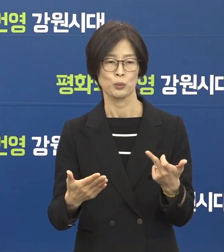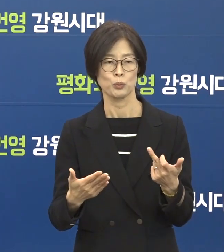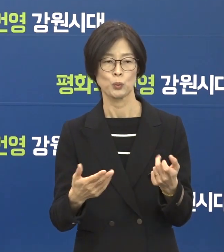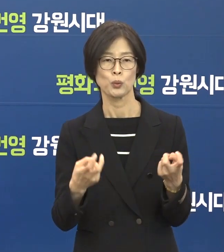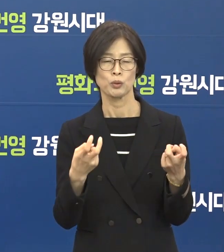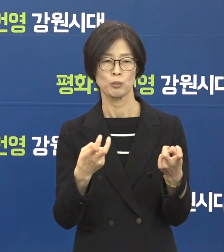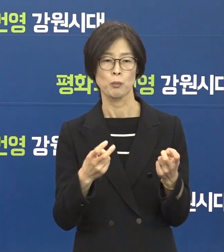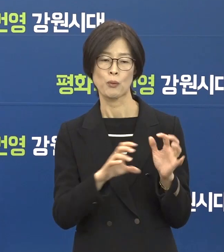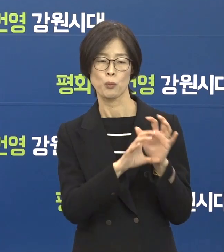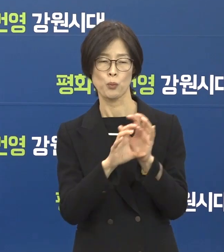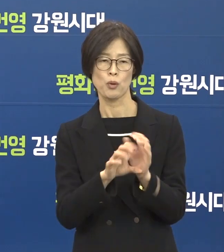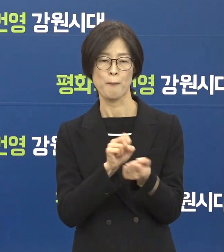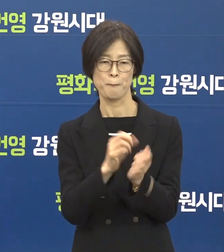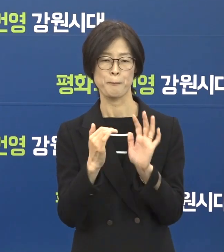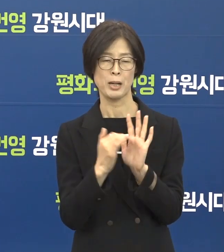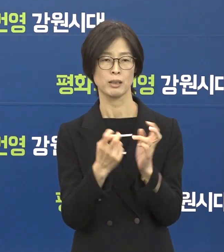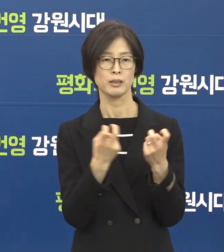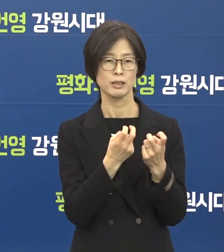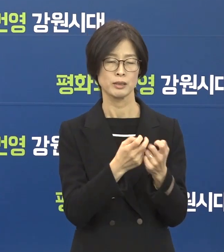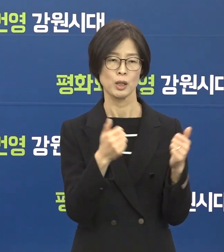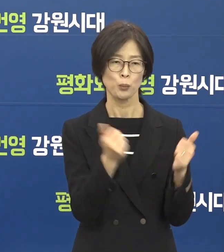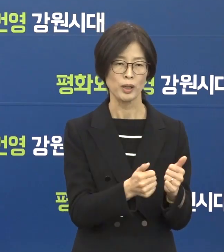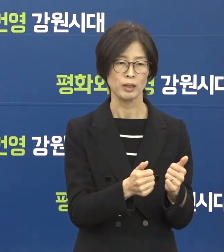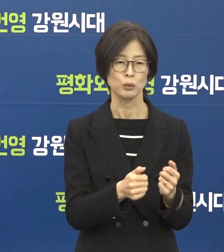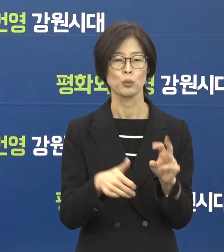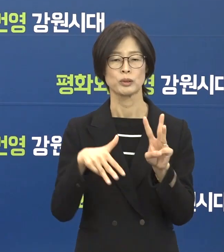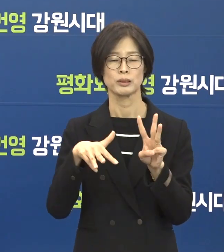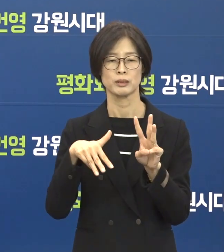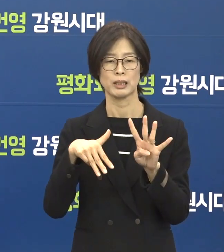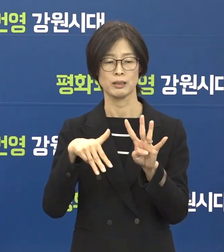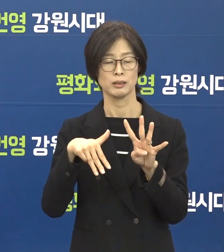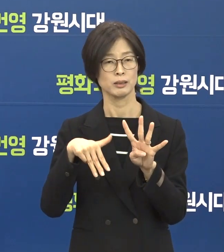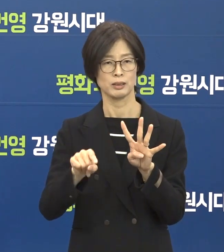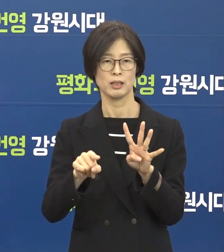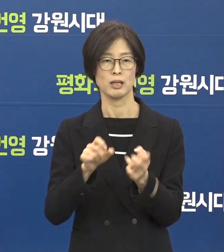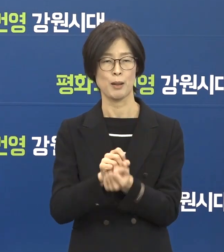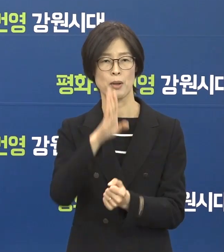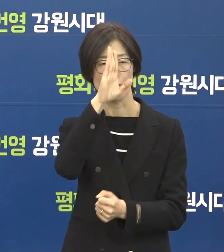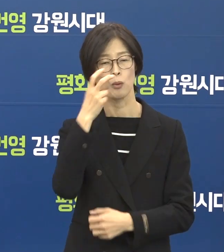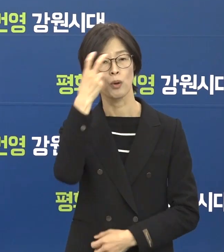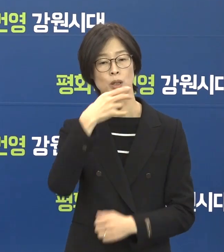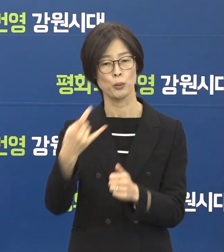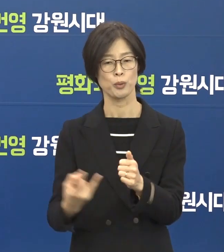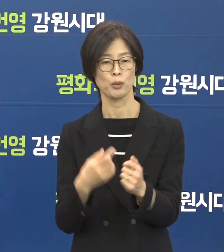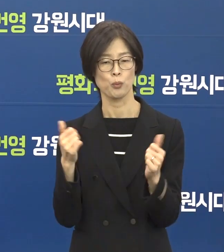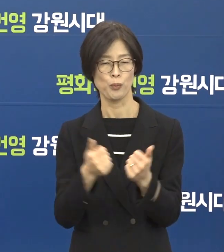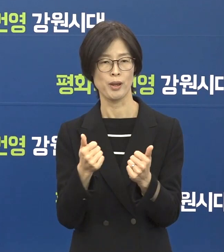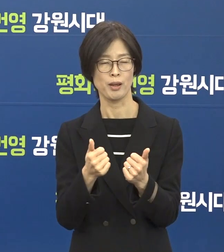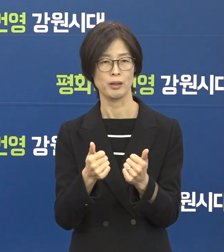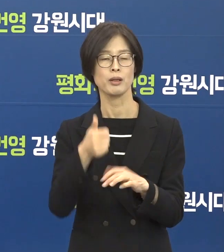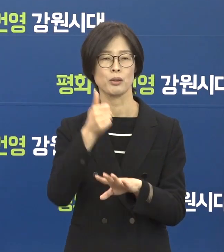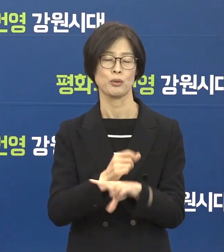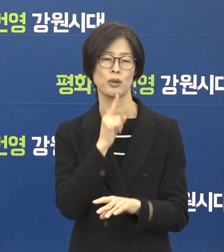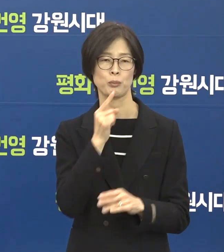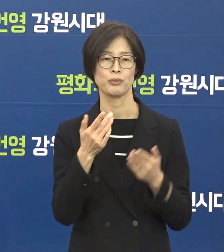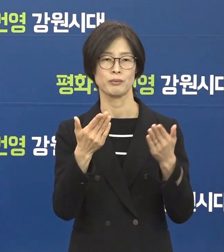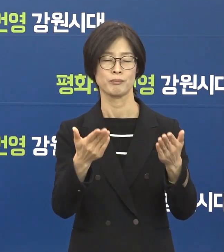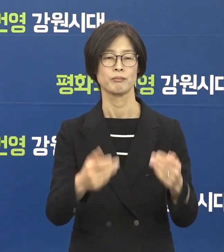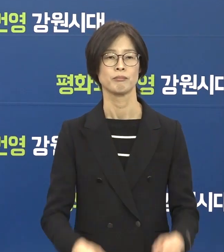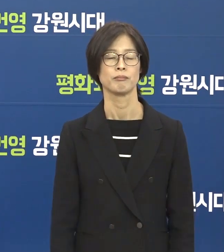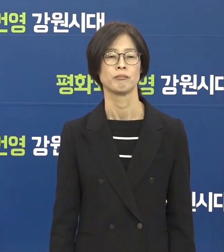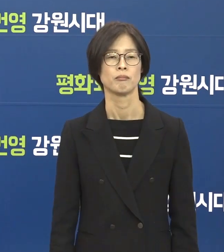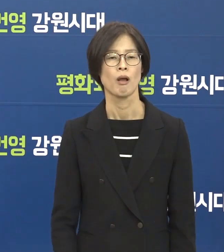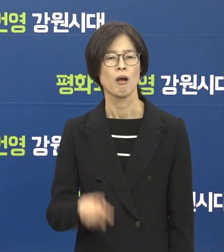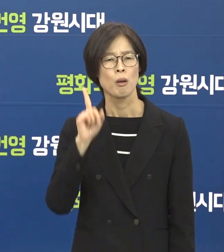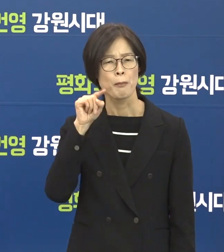및 제4차 감염병관리위원회 회의 개최에 따른 방역 중점 상황을 보여드리겠습니다.